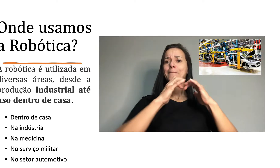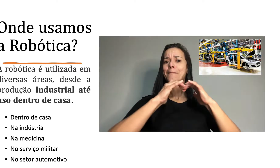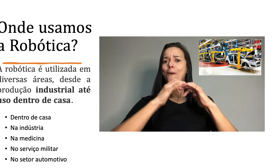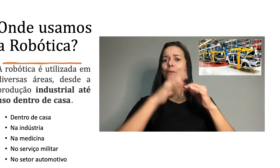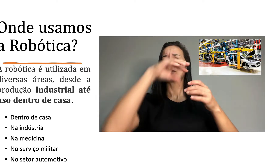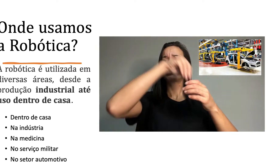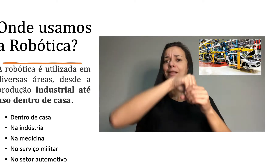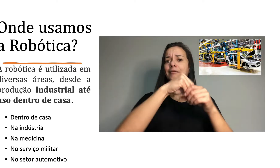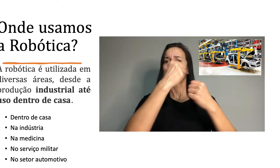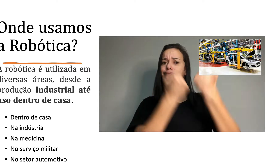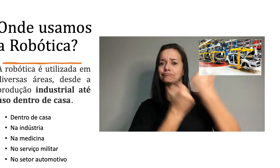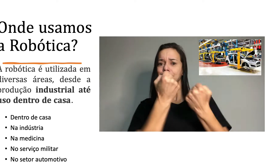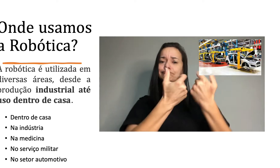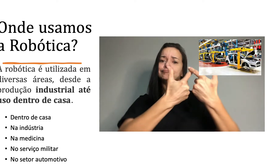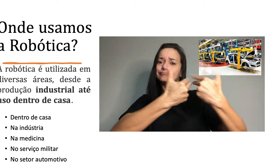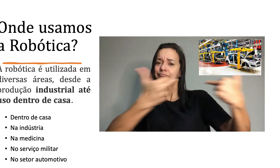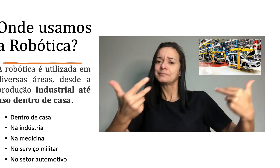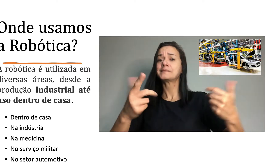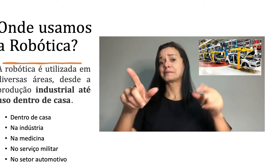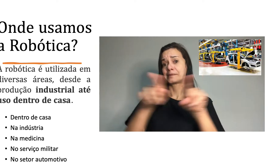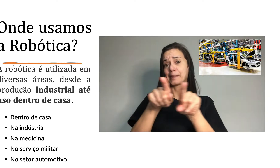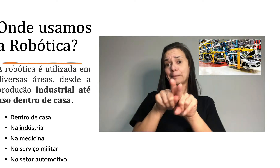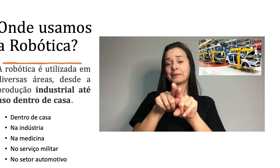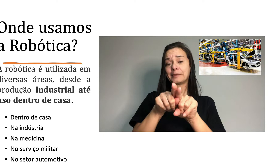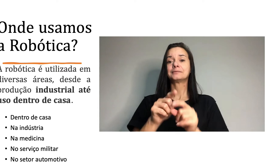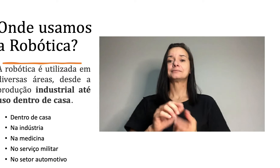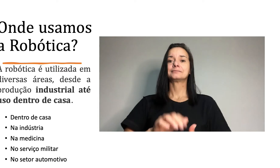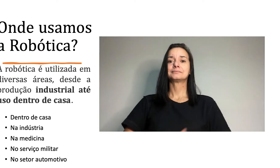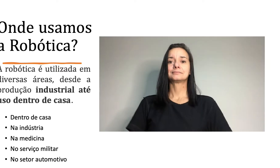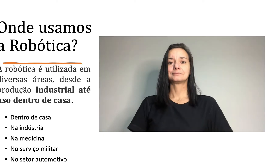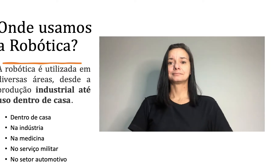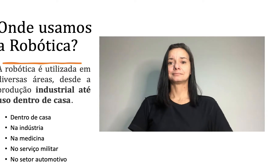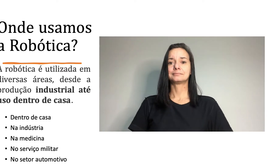e no setor automotivo.